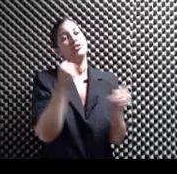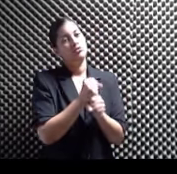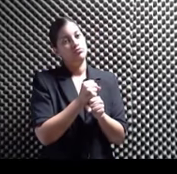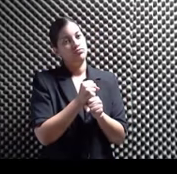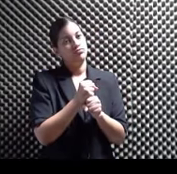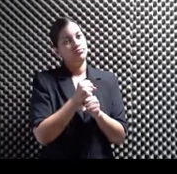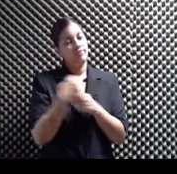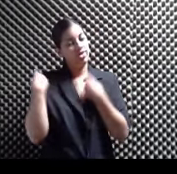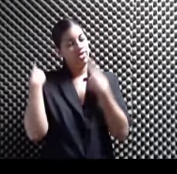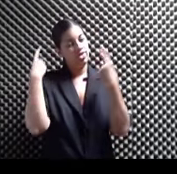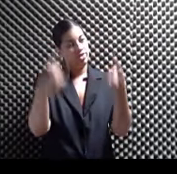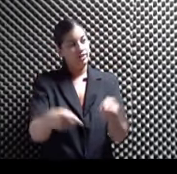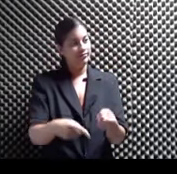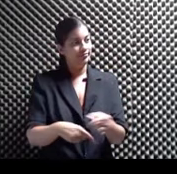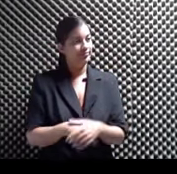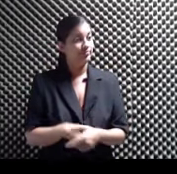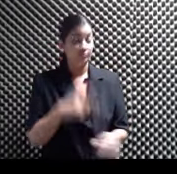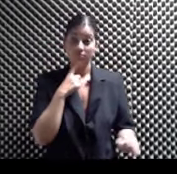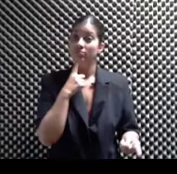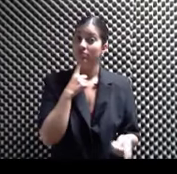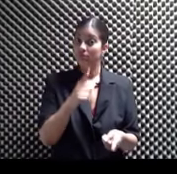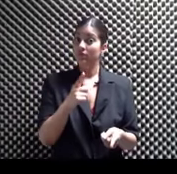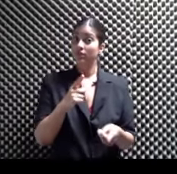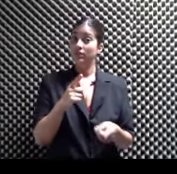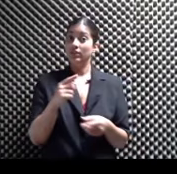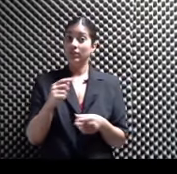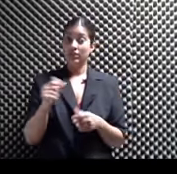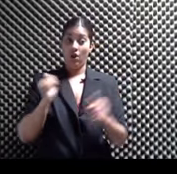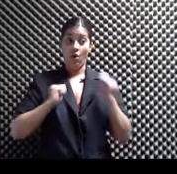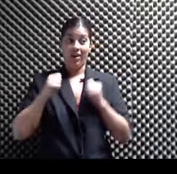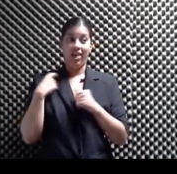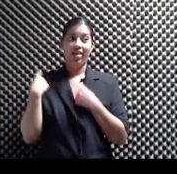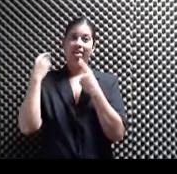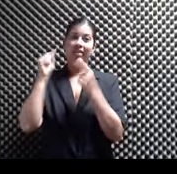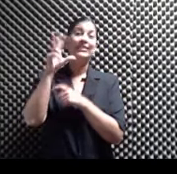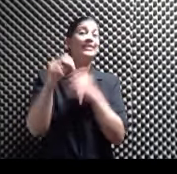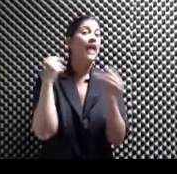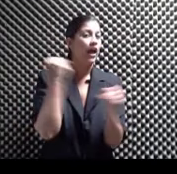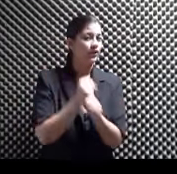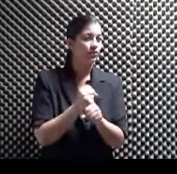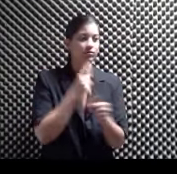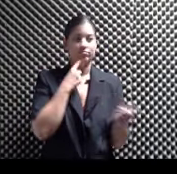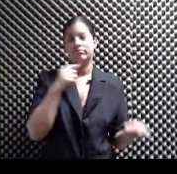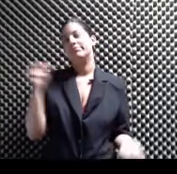¿Tan? Ese es el tiempo de la obra, 30 años. Sí. Bueno,